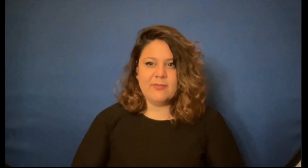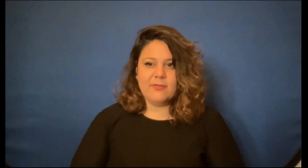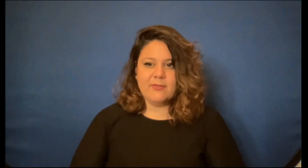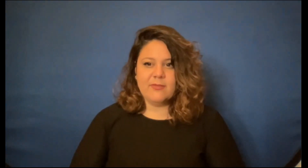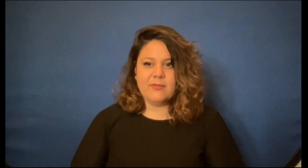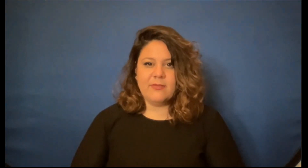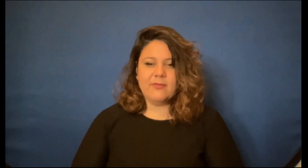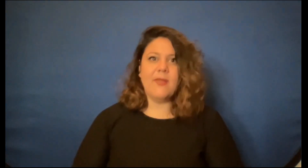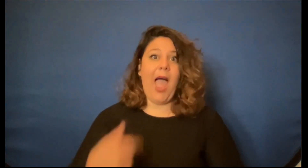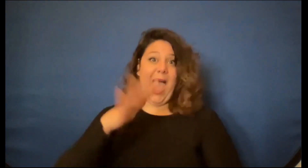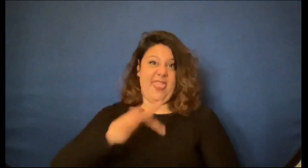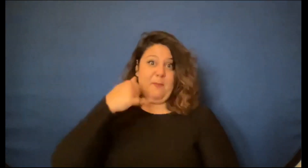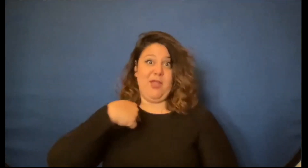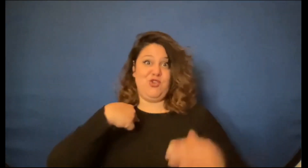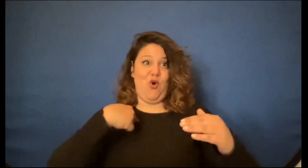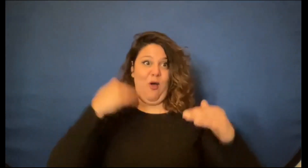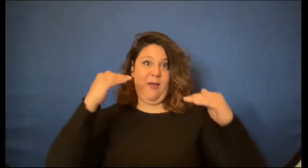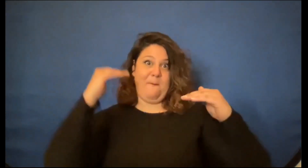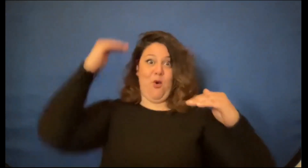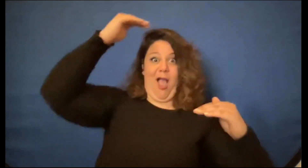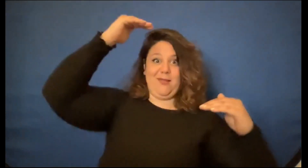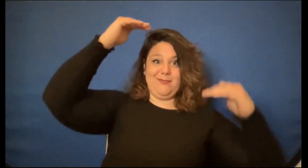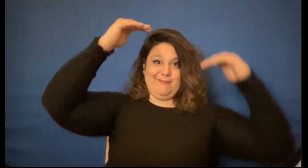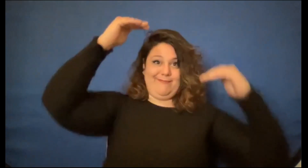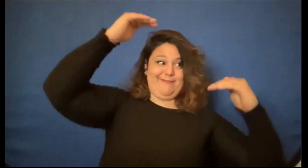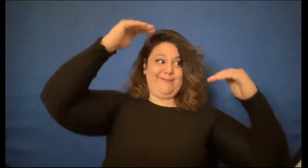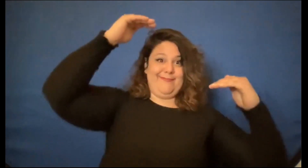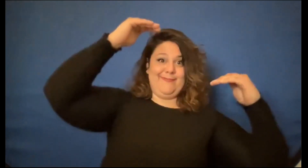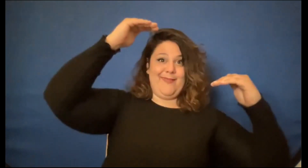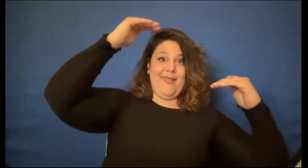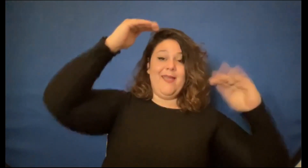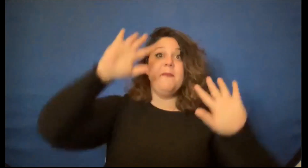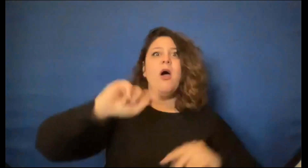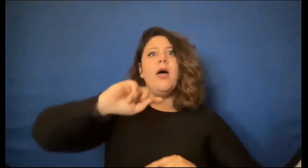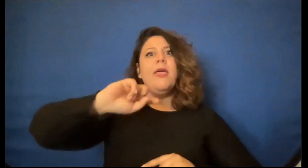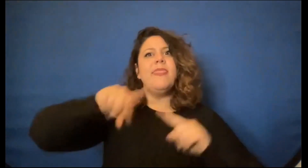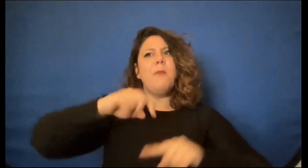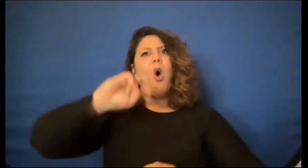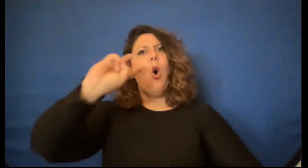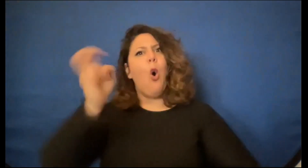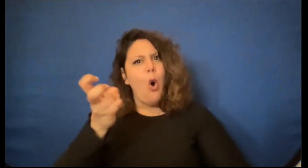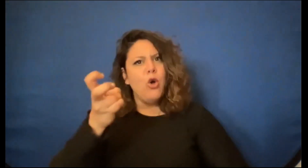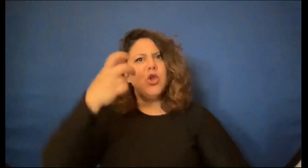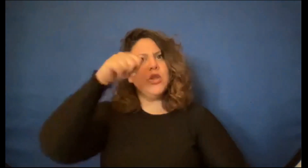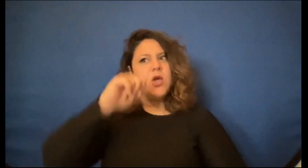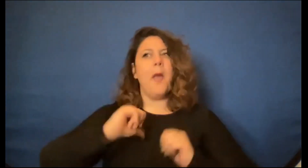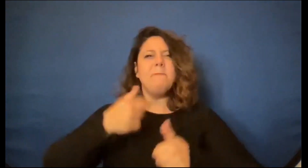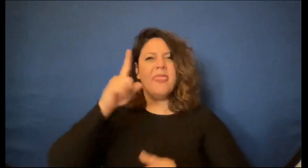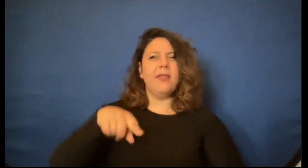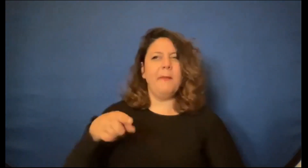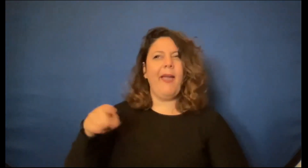pasaba palmo en medio. Pero después vi que había un segundo que empezaba también a reírle las gracias. Bueno, dijo, esto o lo